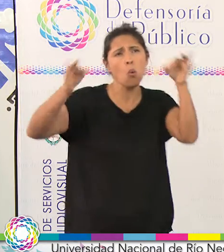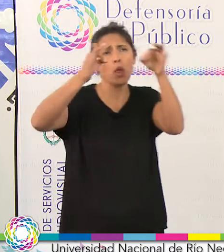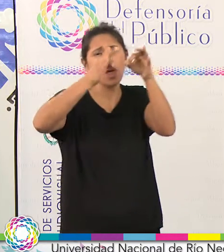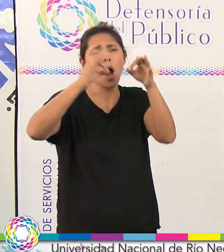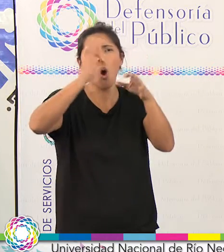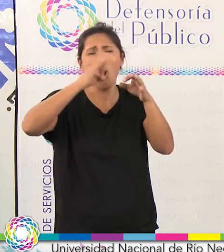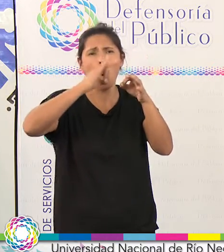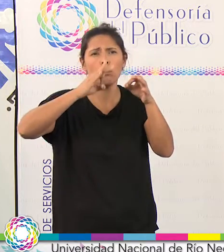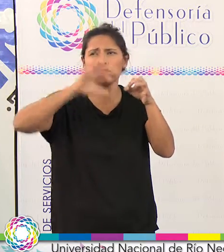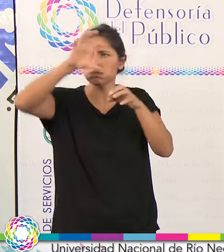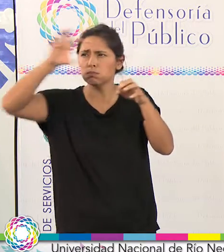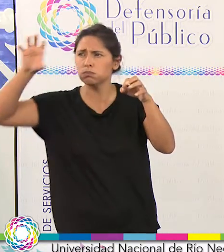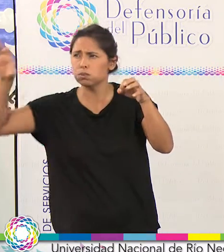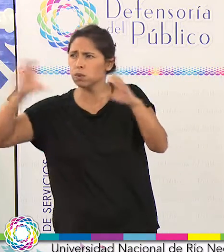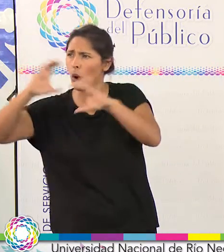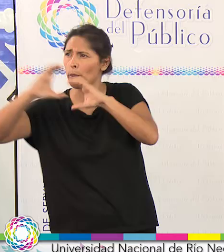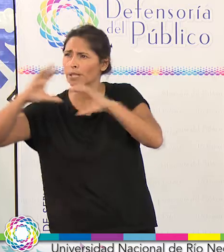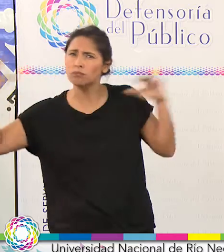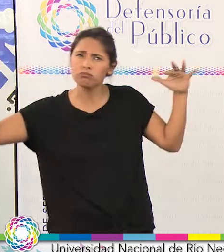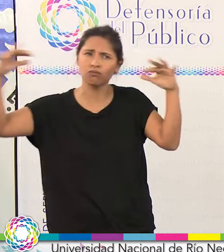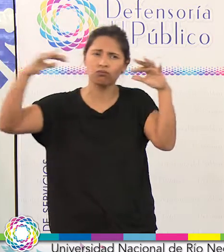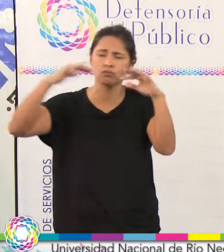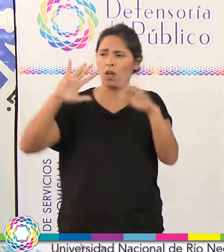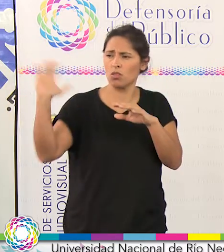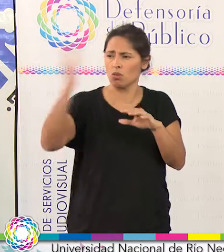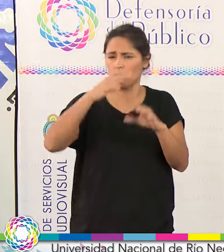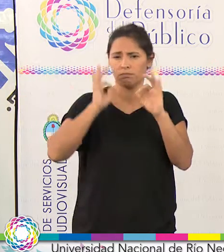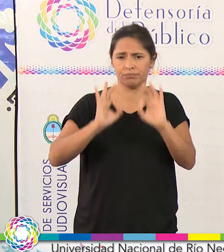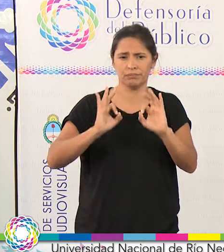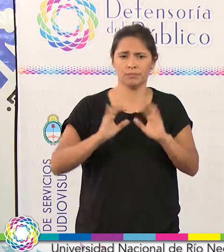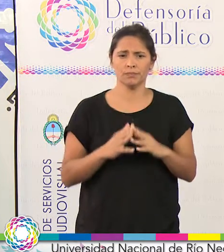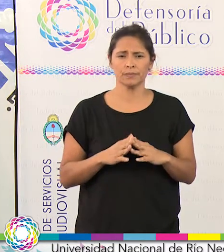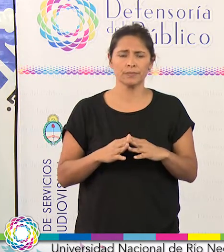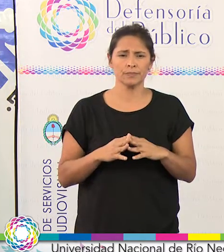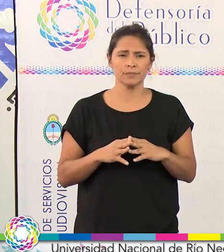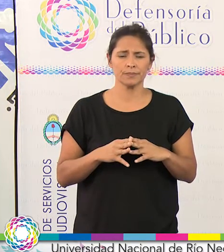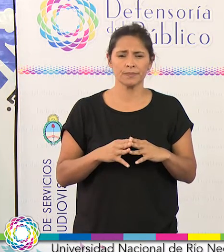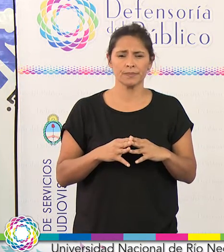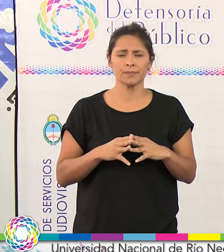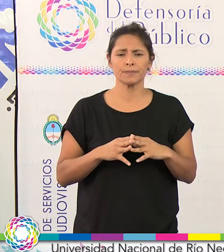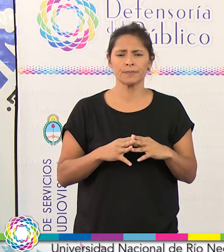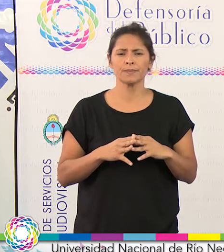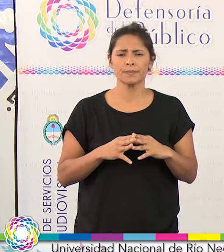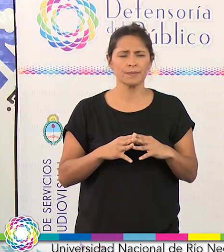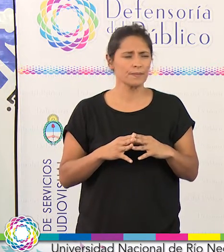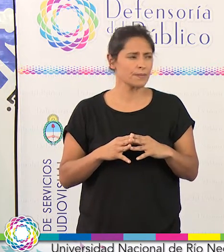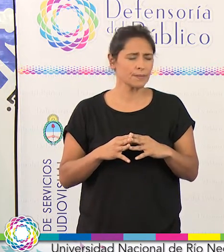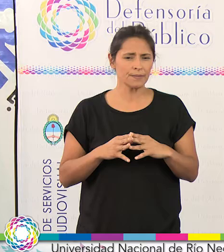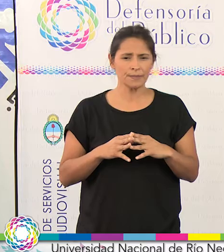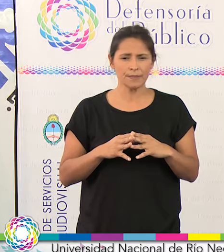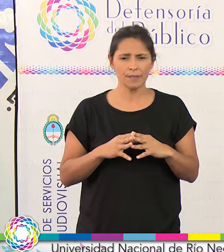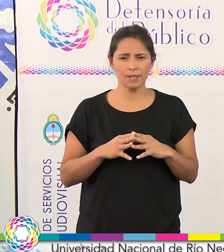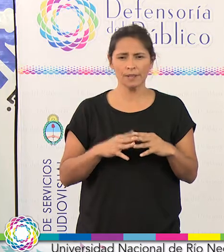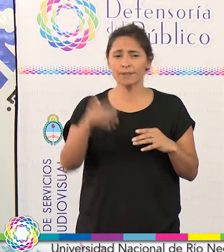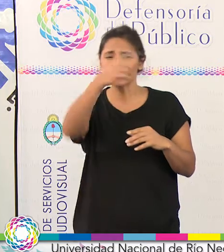periferia, ¿no? Y me parece muy interesante la idea de esto de pensar la comunicación desde la periferia. Si nosotros pensamos qué son los